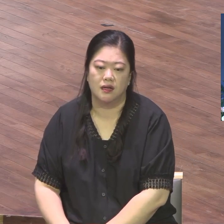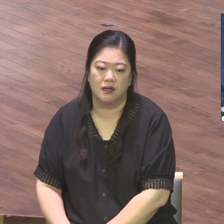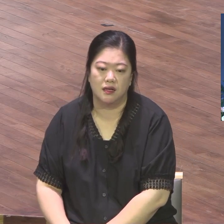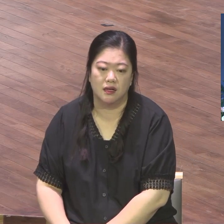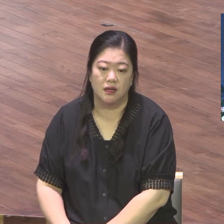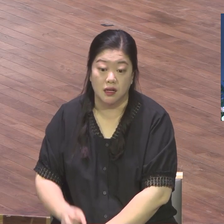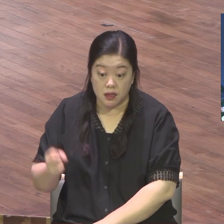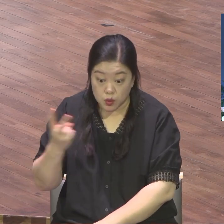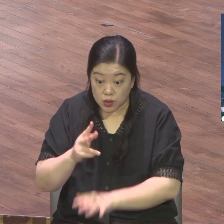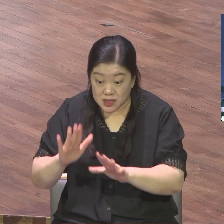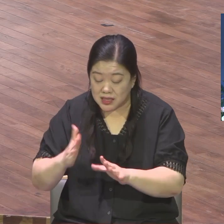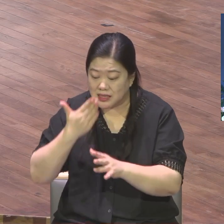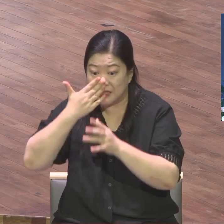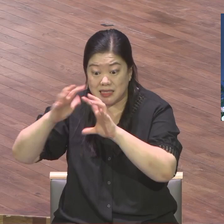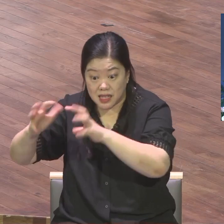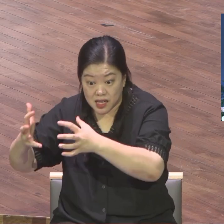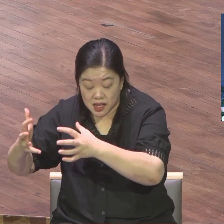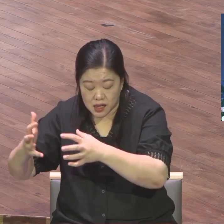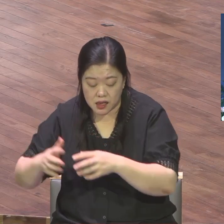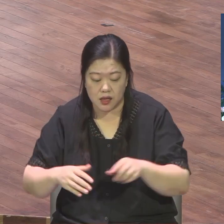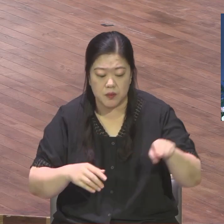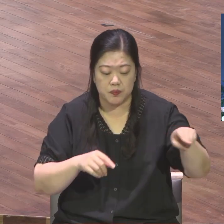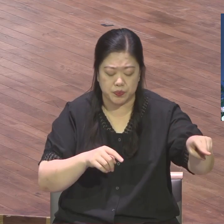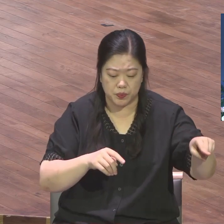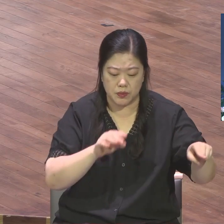하루도 안 빠져 계속 뉴스에 나.